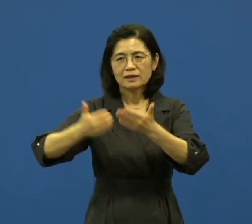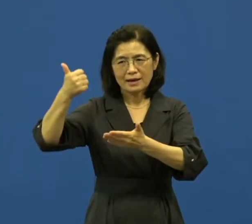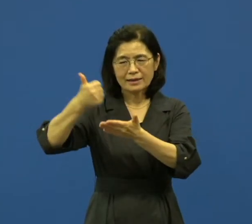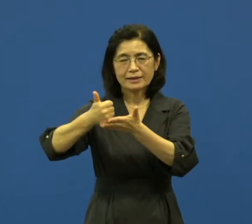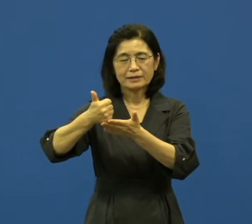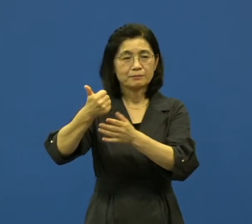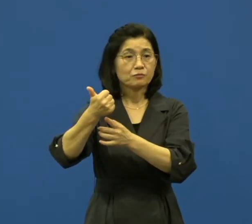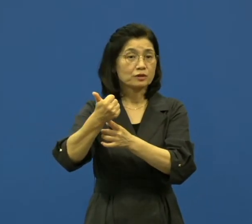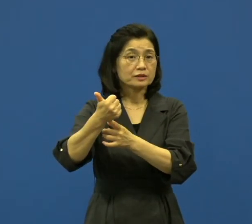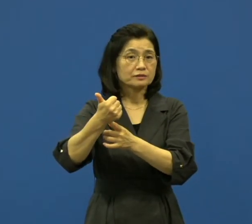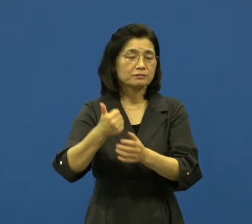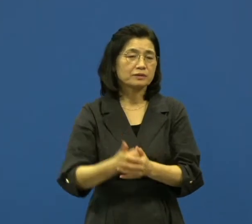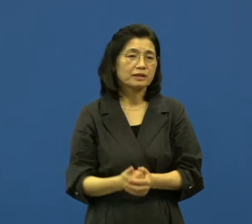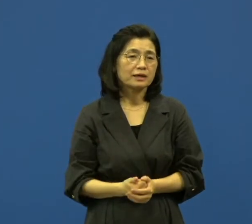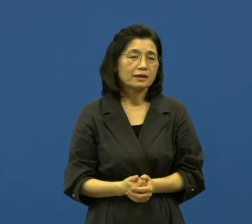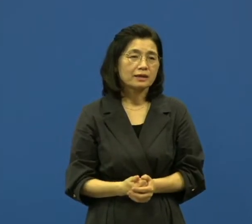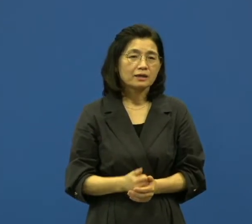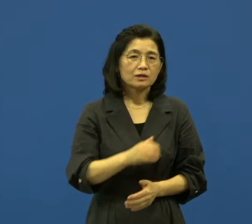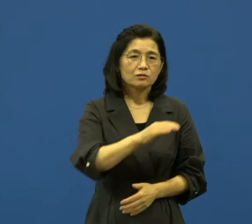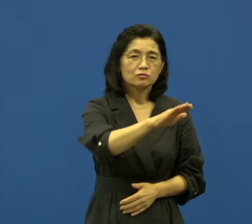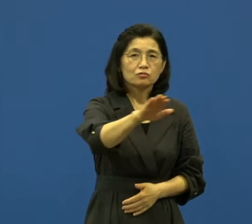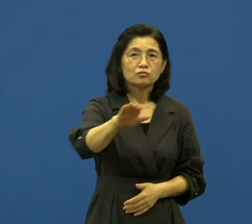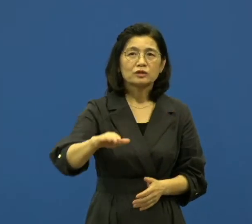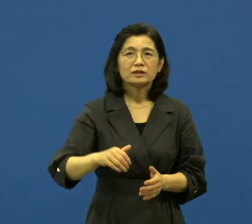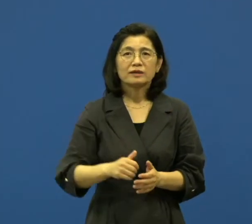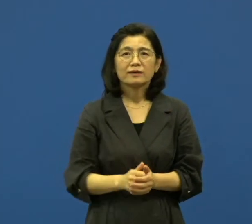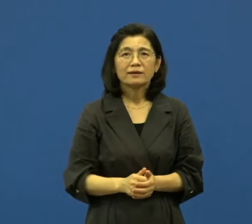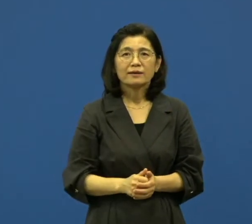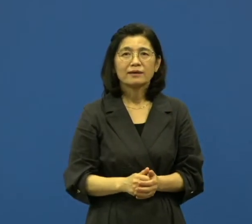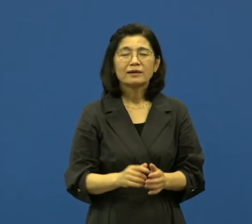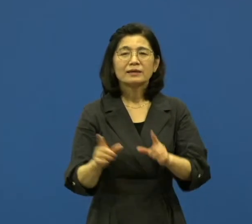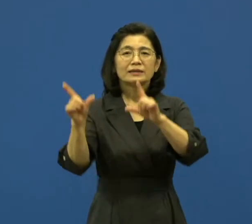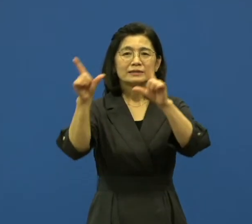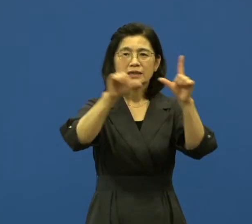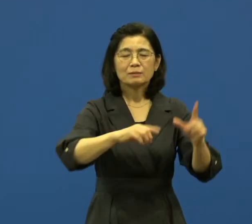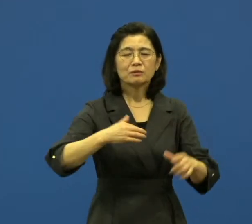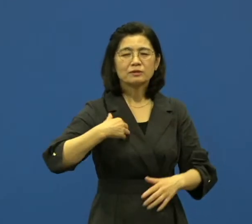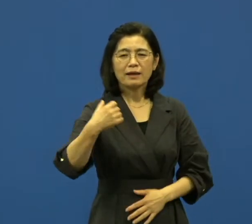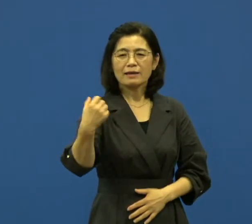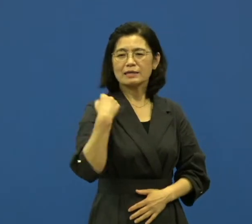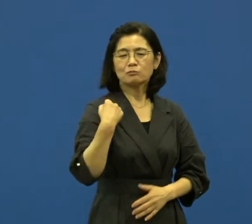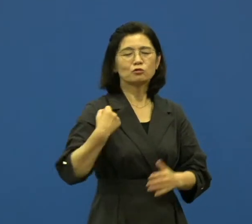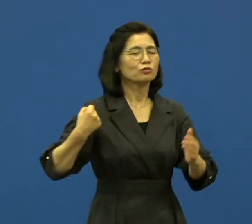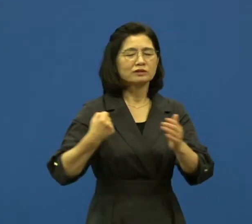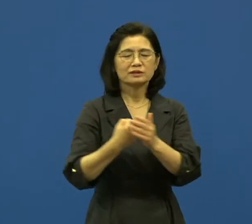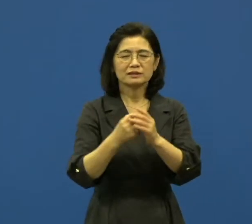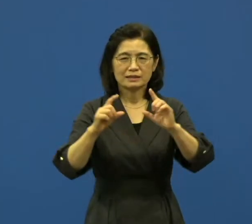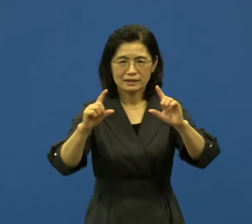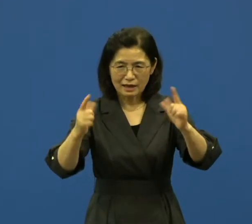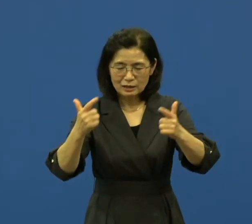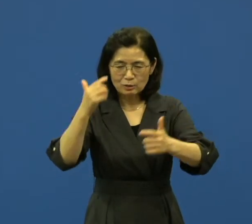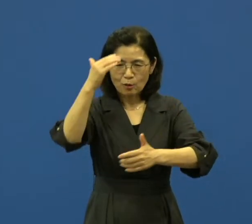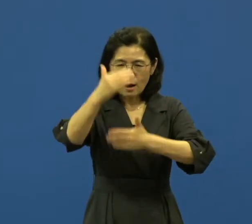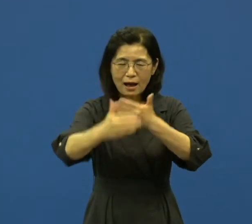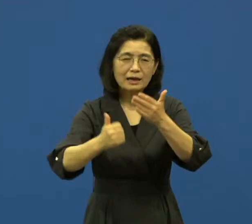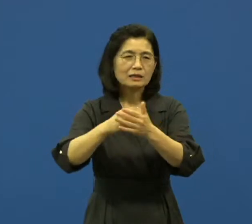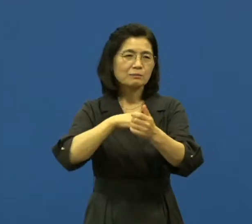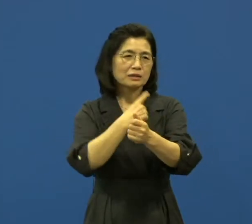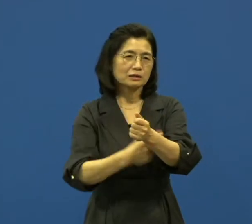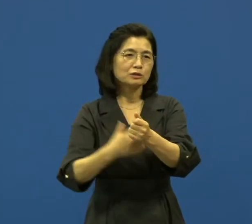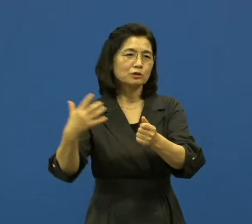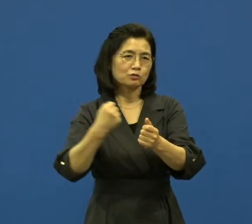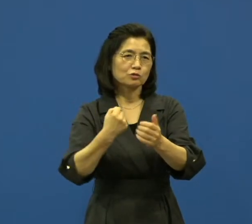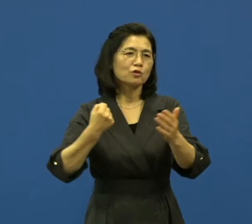이제 여러분, 우리의 실력은 우리의 인생은 우리의 실력으로 결론나지 않고 하나님의 실력으로 결론이 나게 되어 있어요. 그